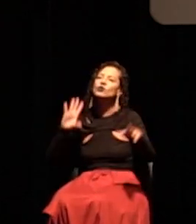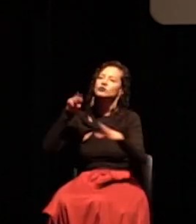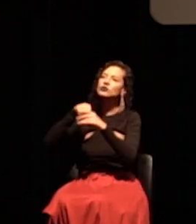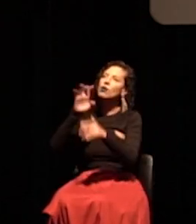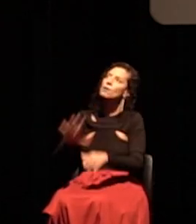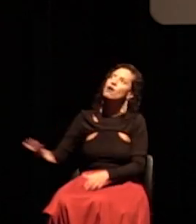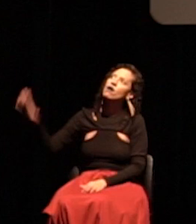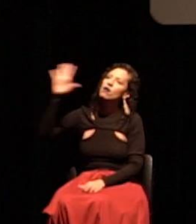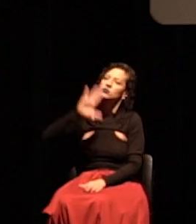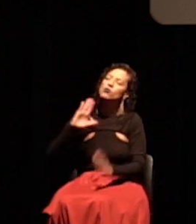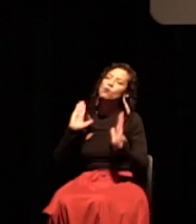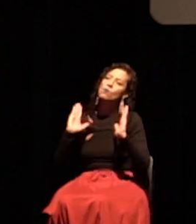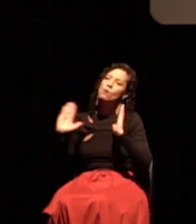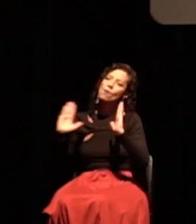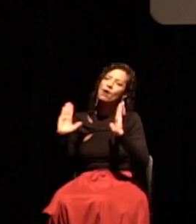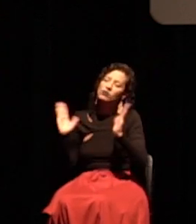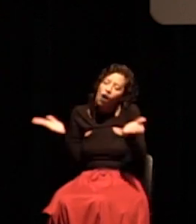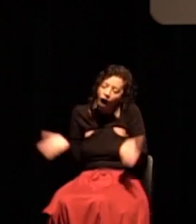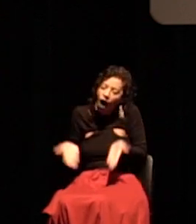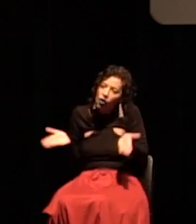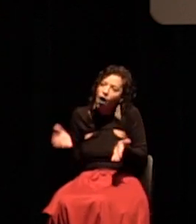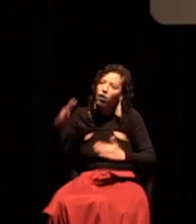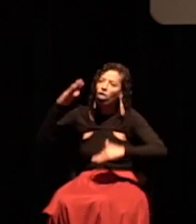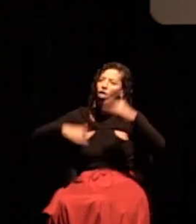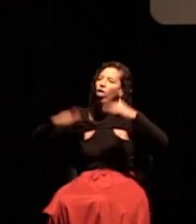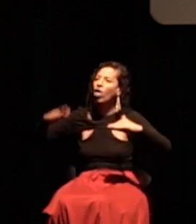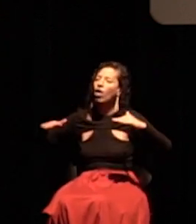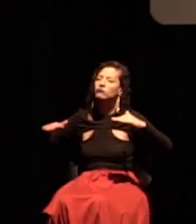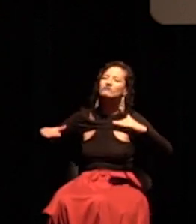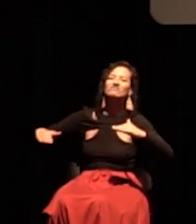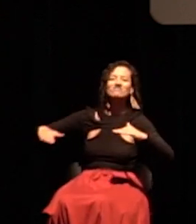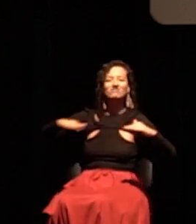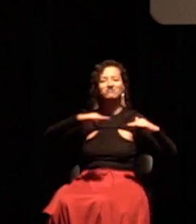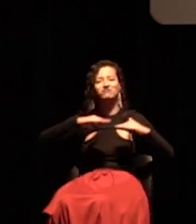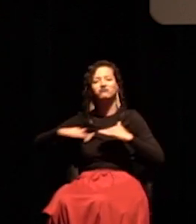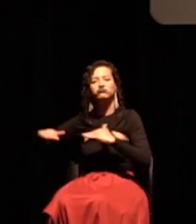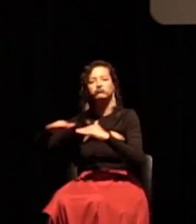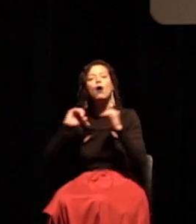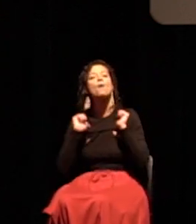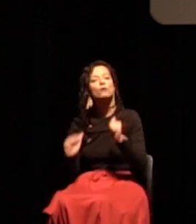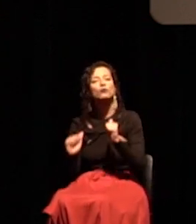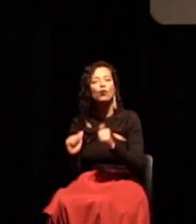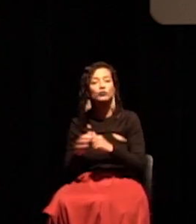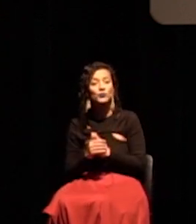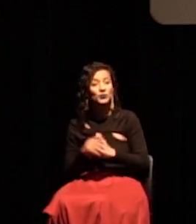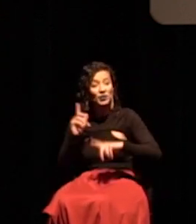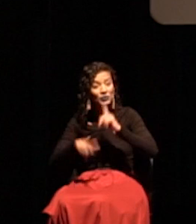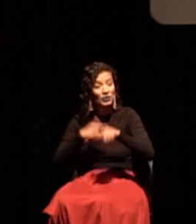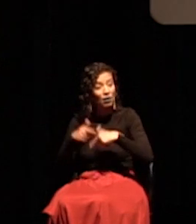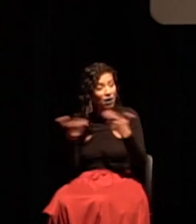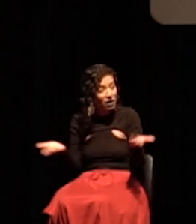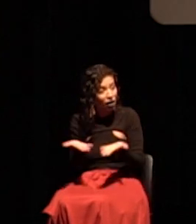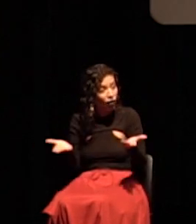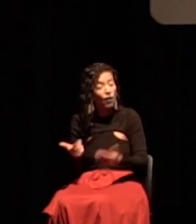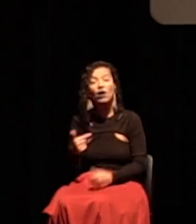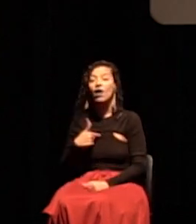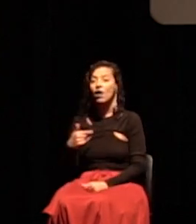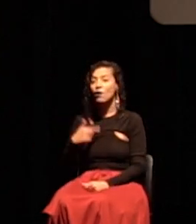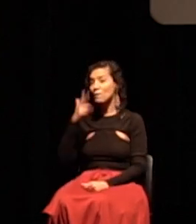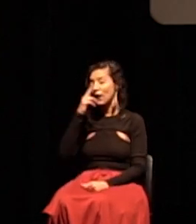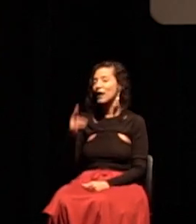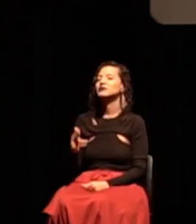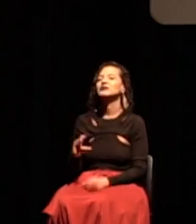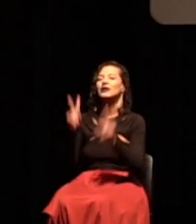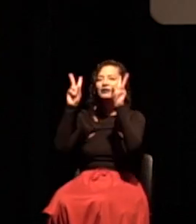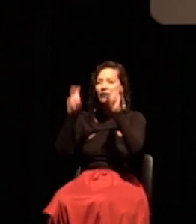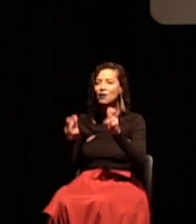nosso momento existencial. Este trabalho, agora tentando chegar, porque eu sou assim, eu dou milhares de voltas,